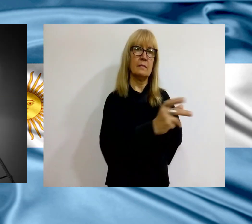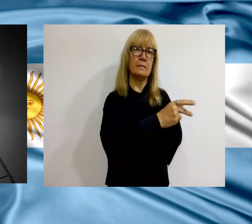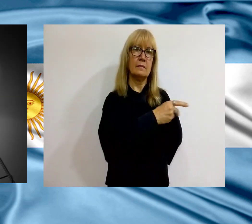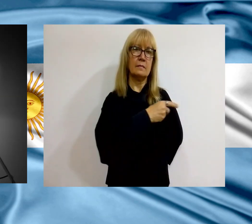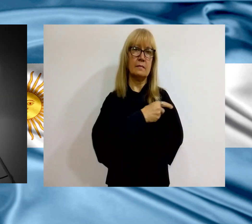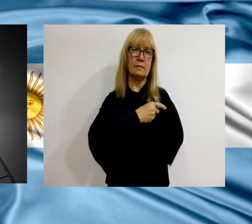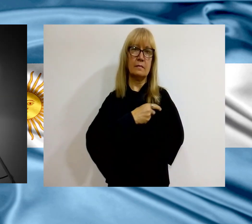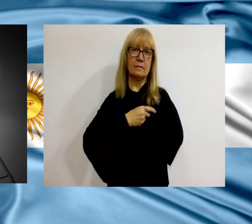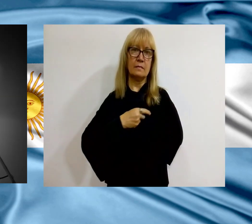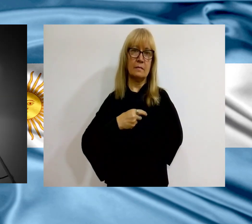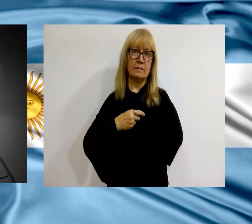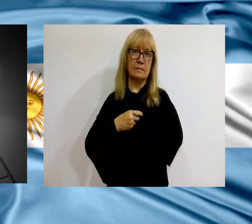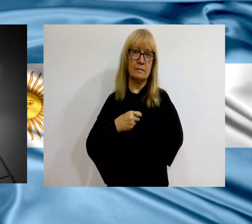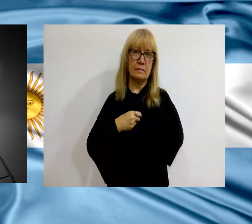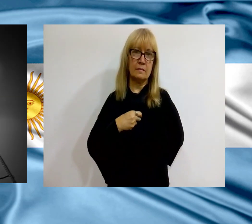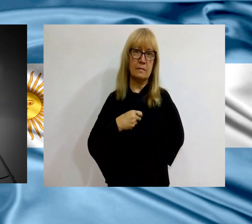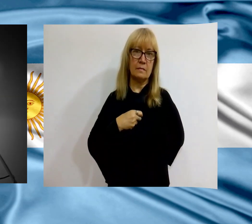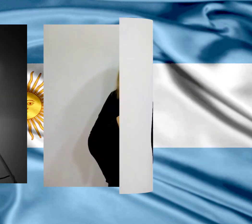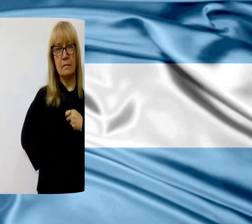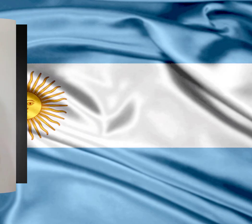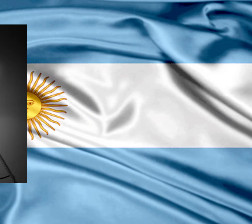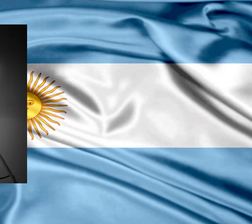supimos